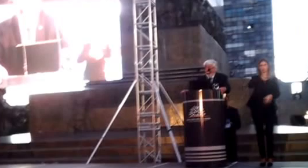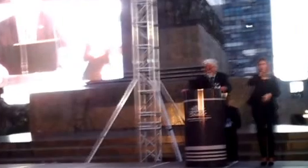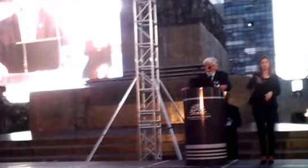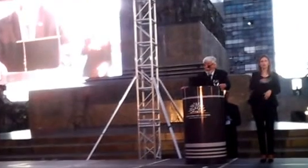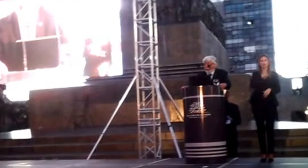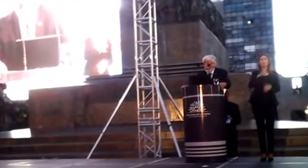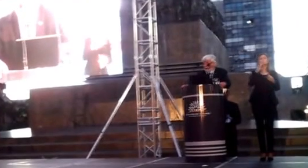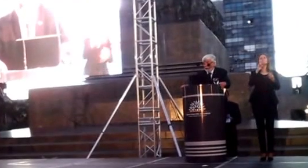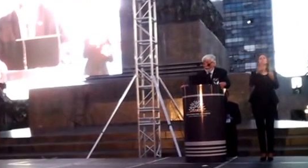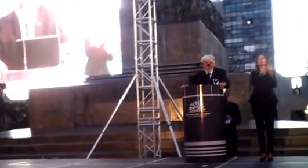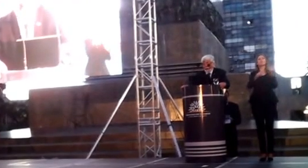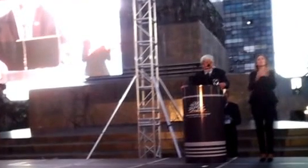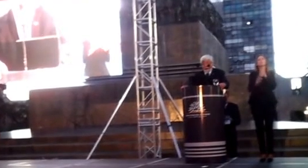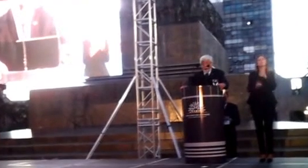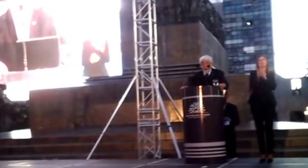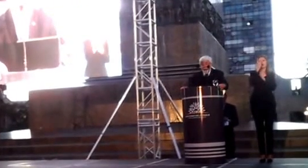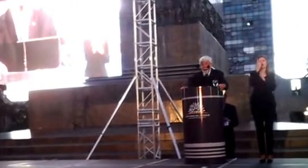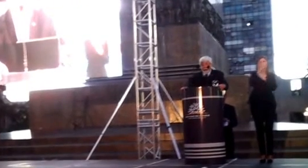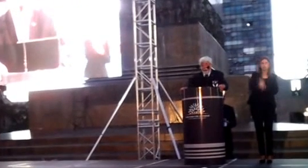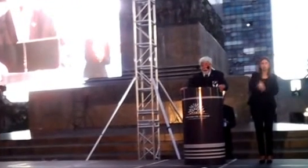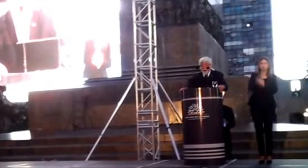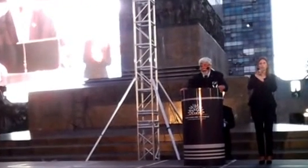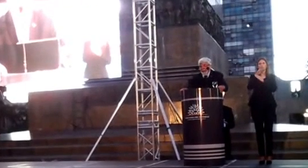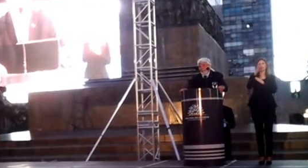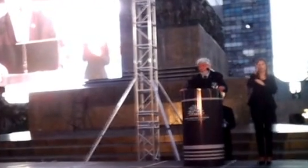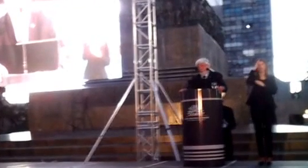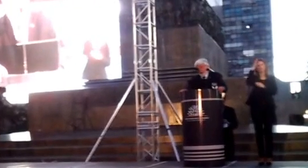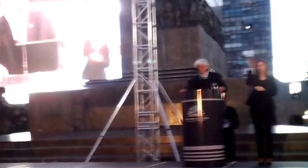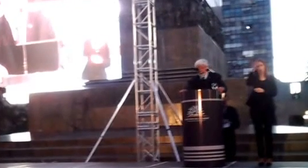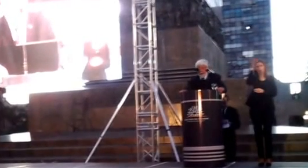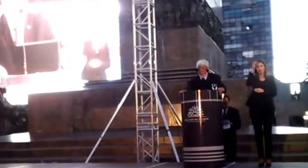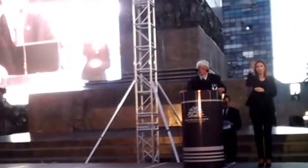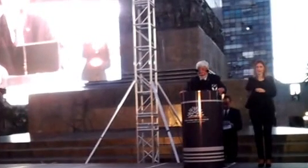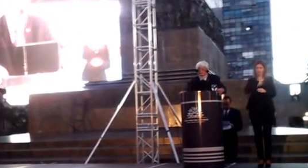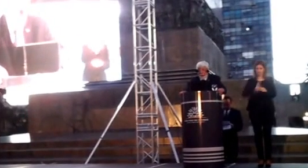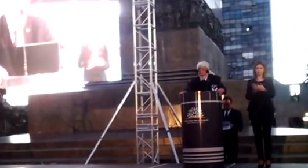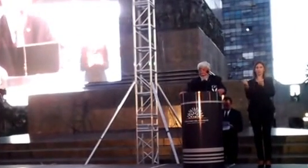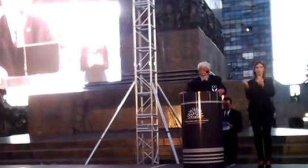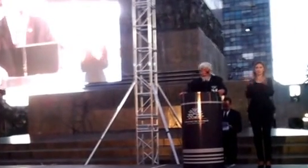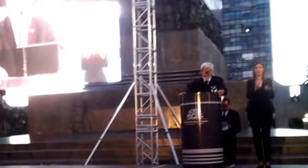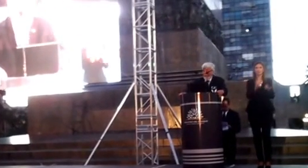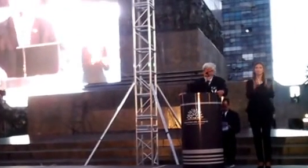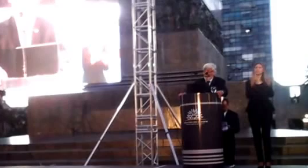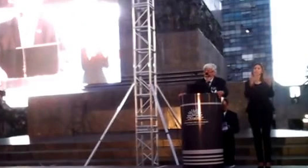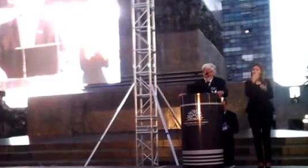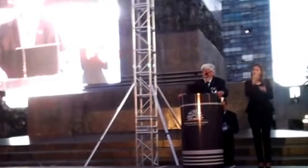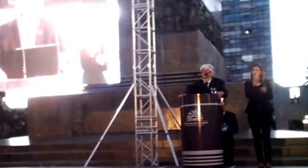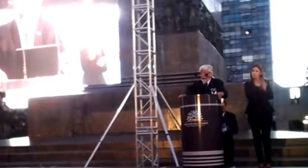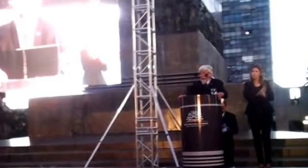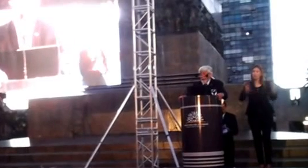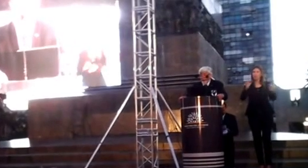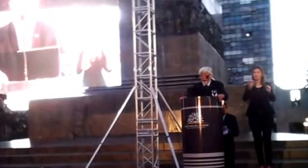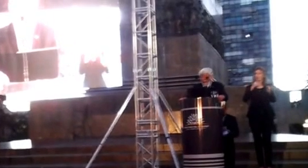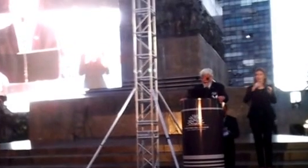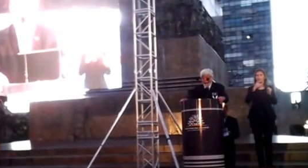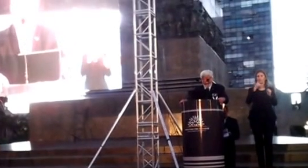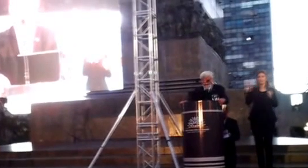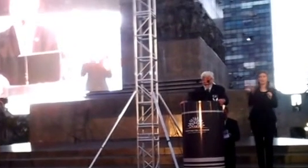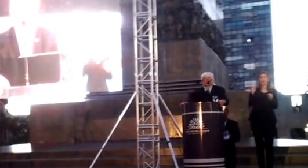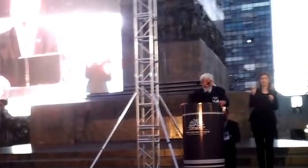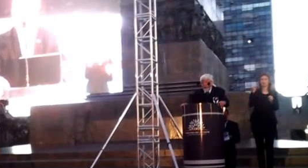una moderna utilización de la tecnología que les es otorgada por el Estado, lo que permite la respuesta a la